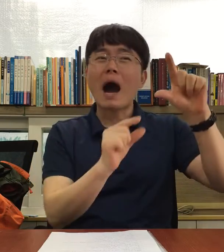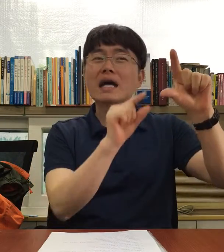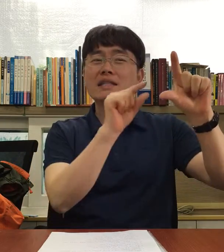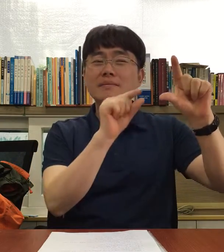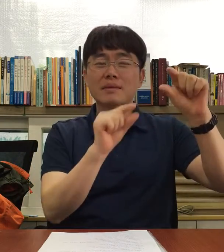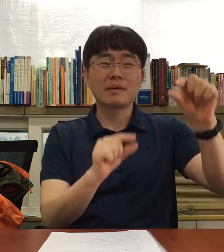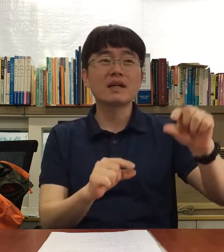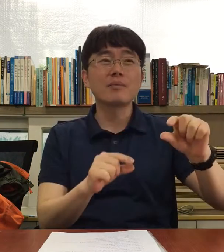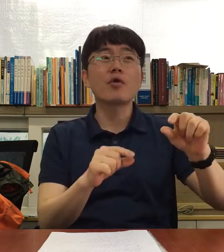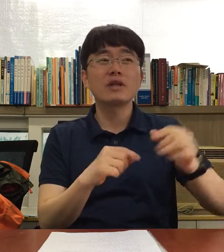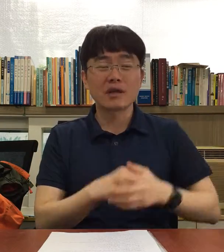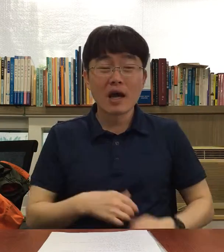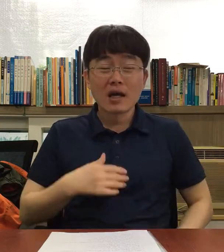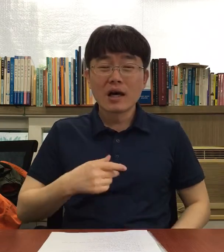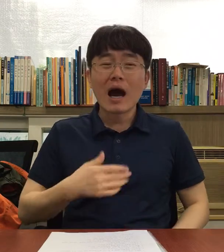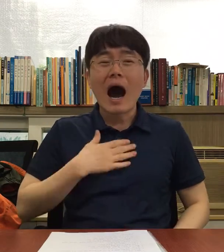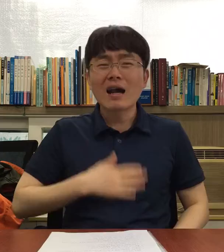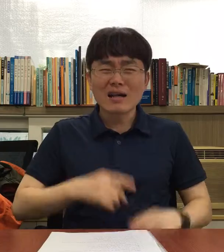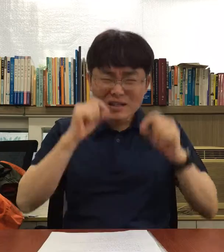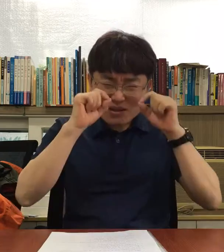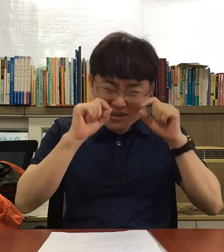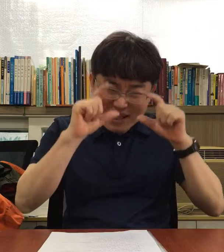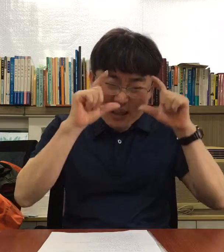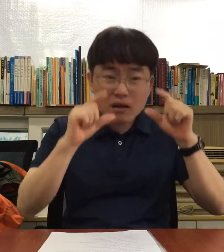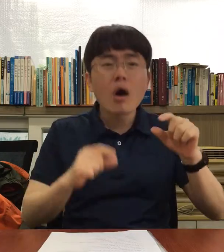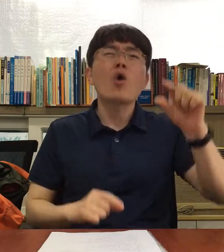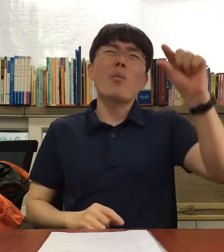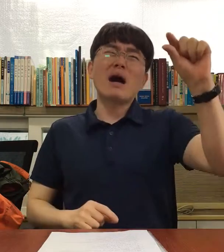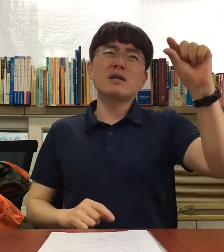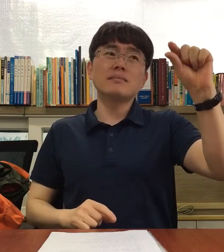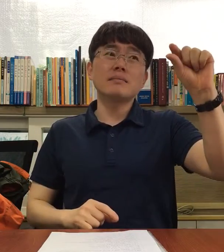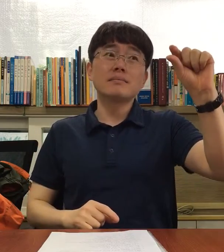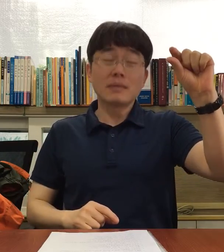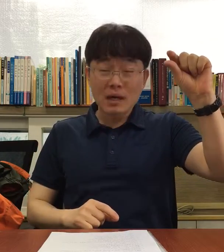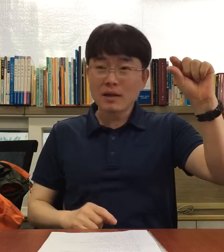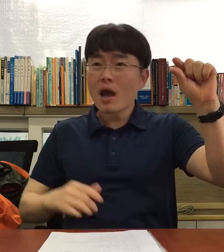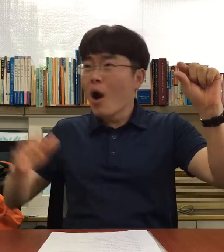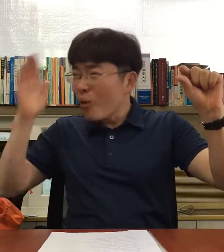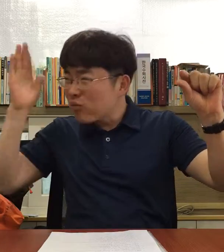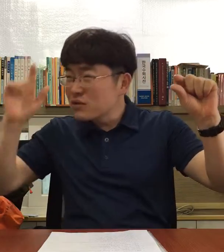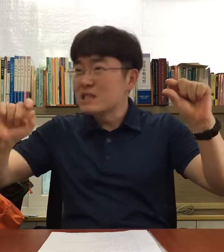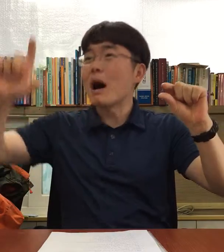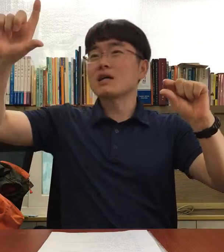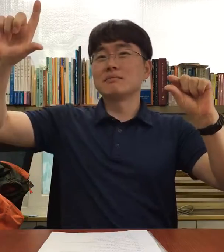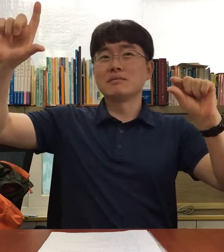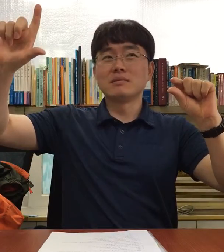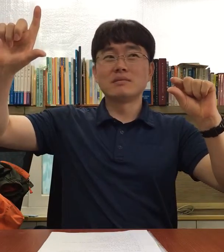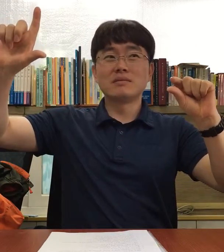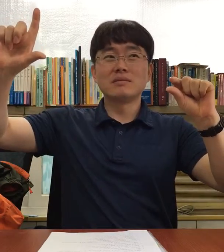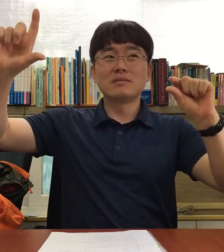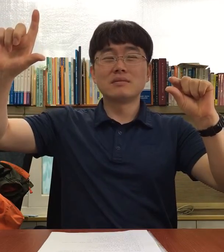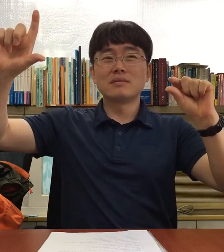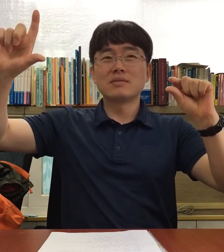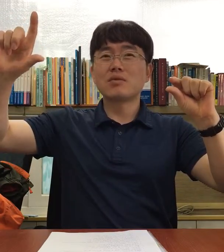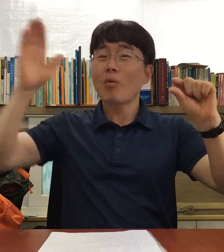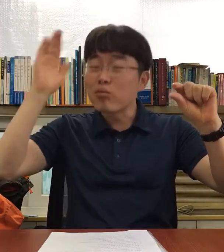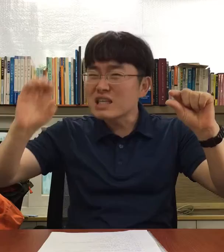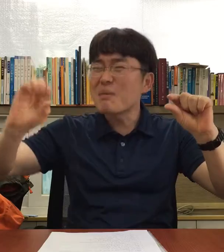요만큼 이거 표현을 했죠. 알아, 깨닫는 거 요만큼, 네, 공부 이만큼 또는 공부